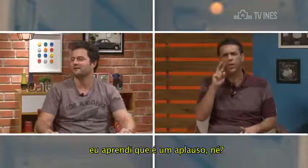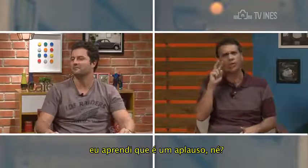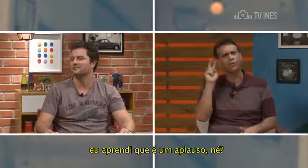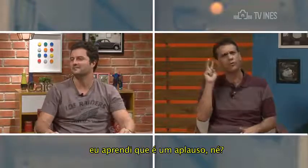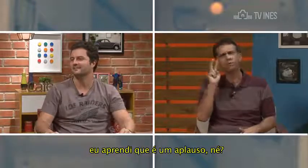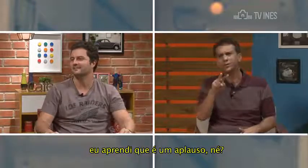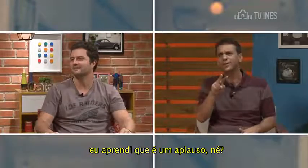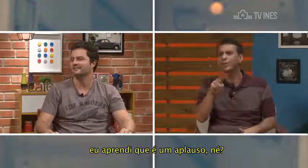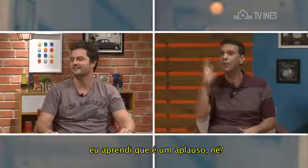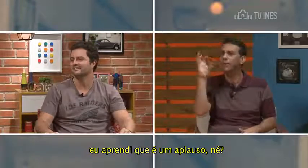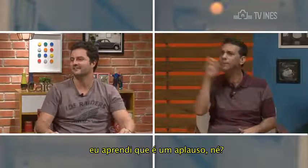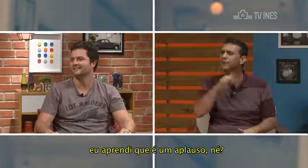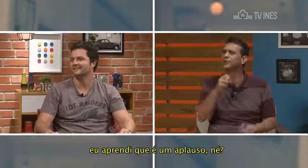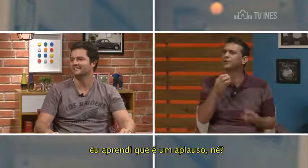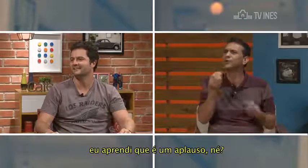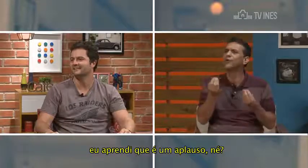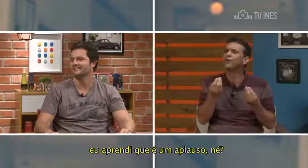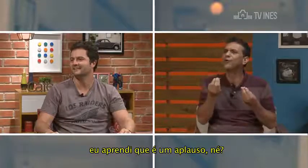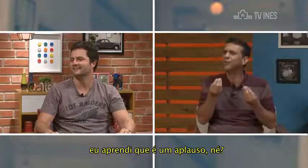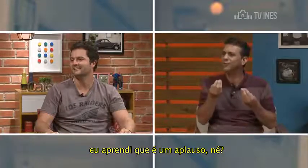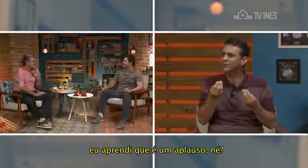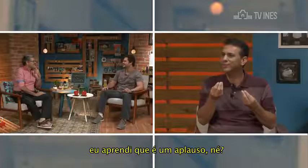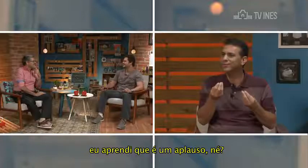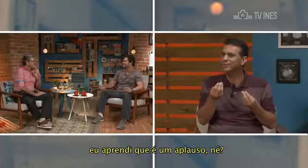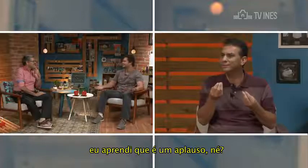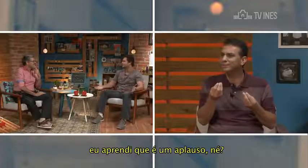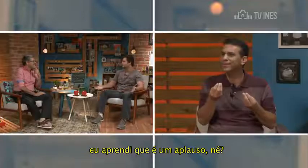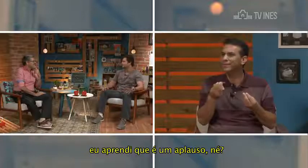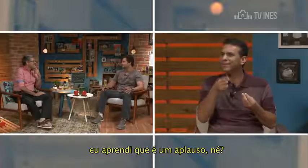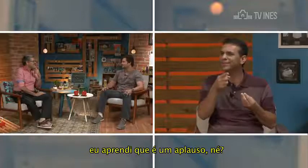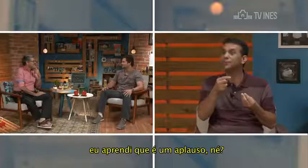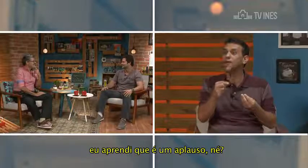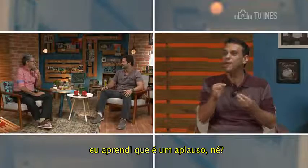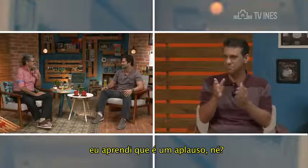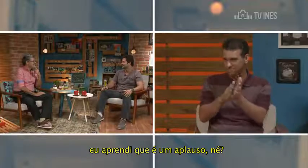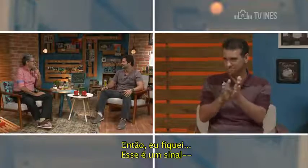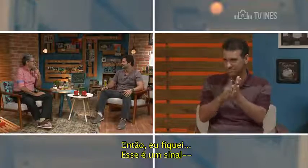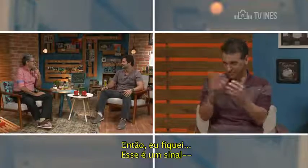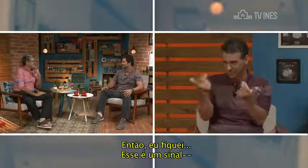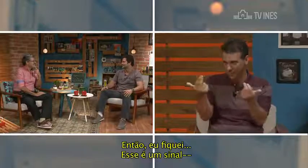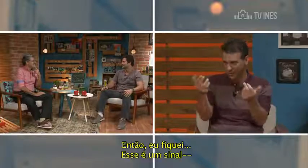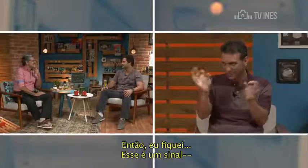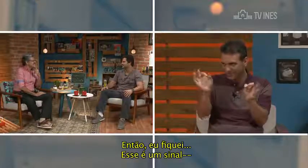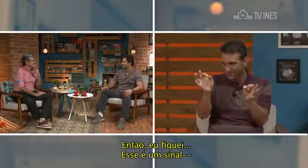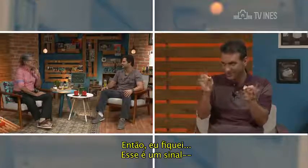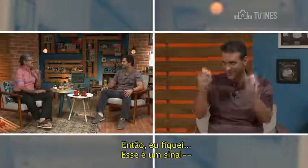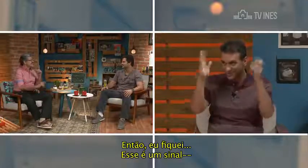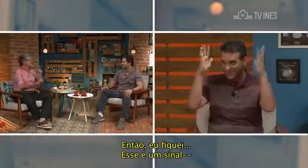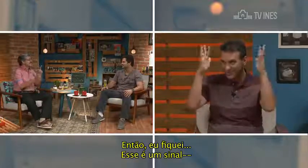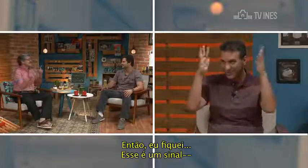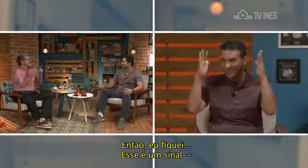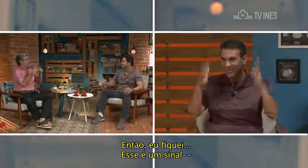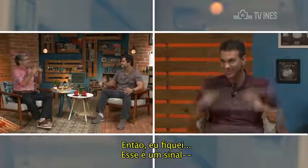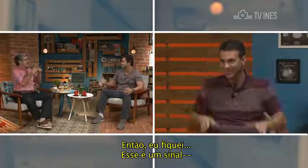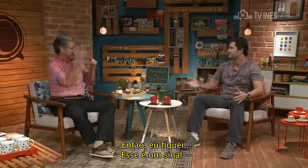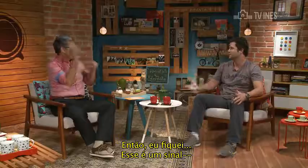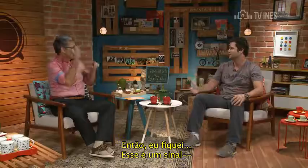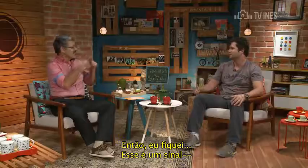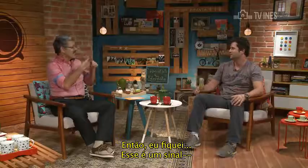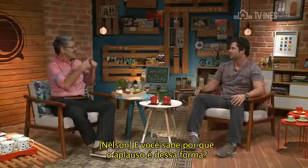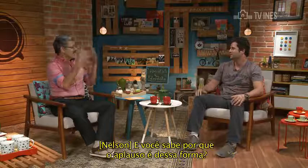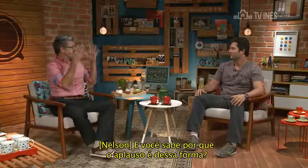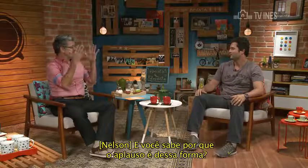eu aprendi que é um aplauso, né? Então eu fiquei... Esse é um